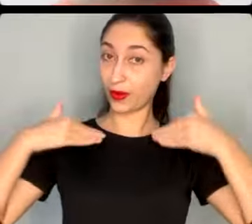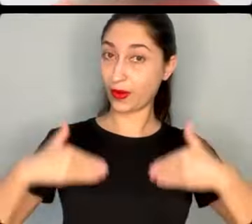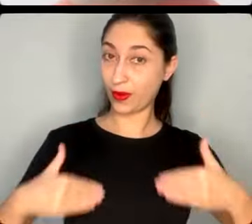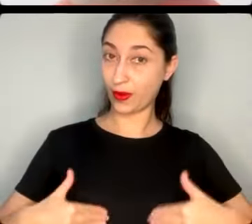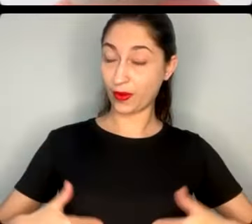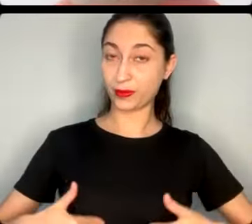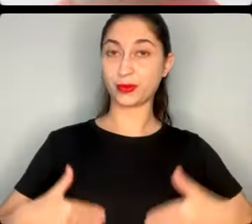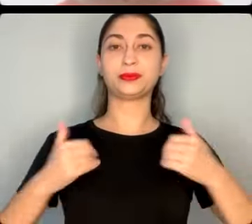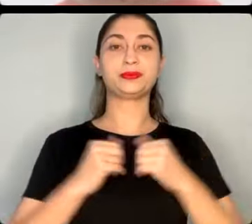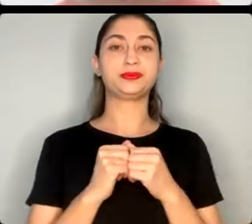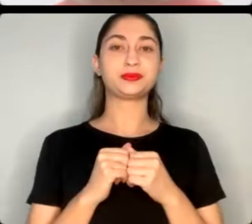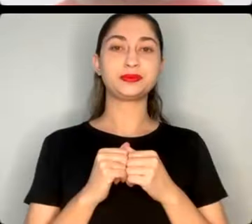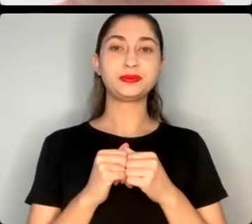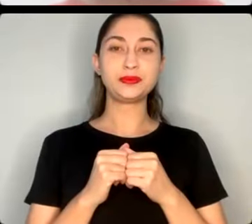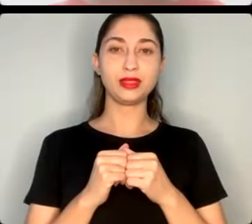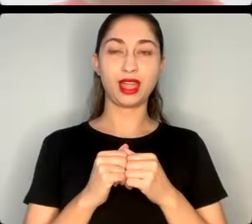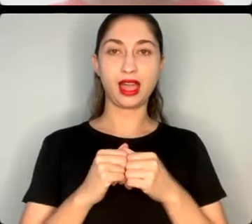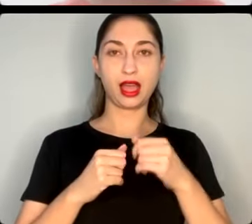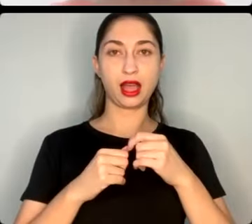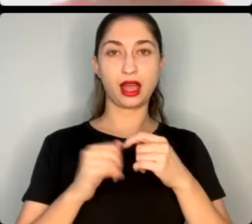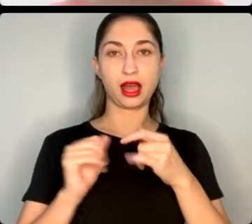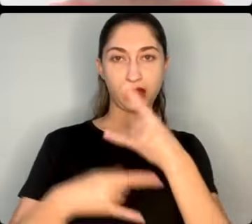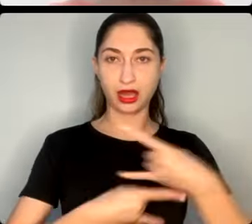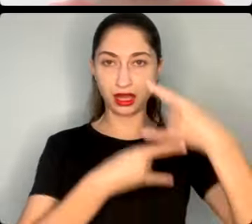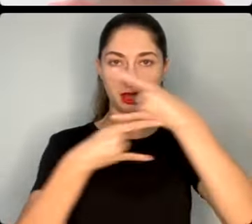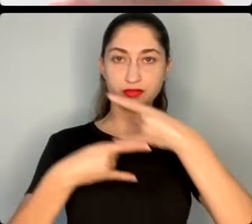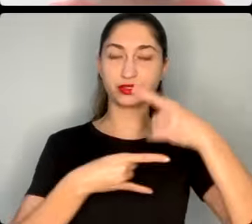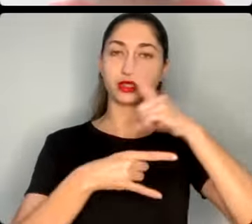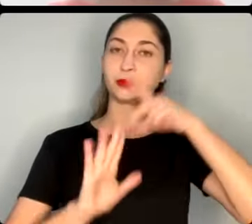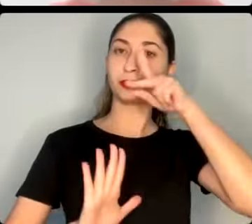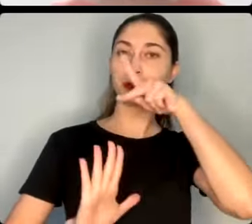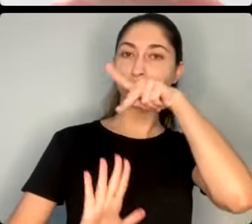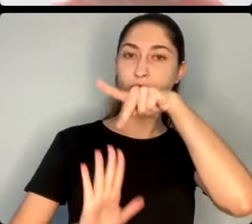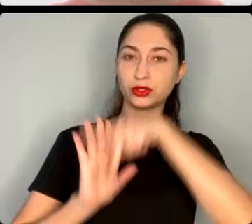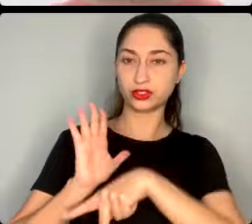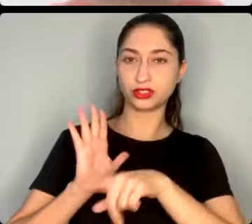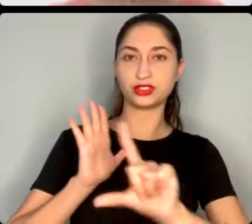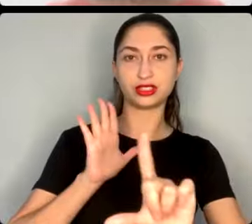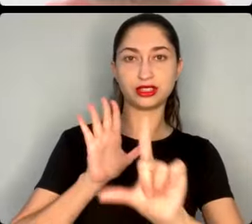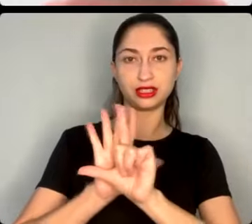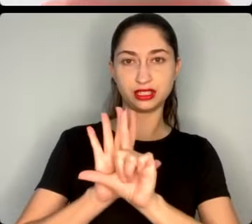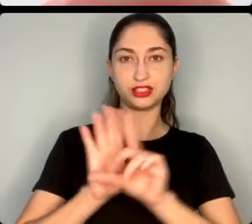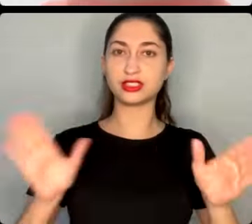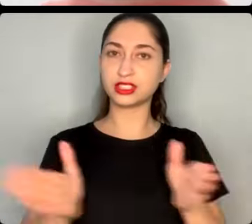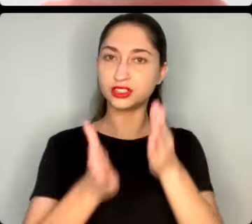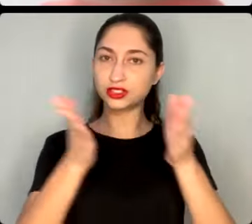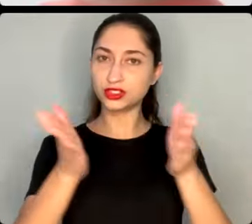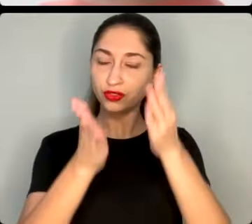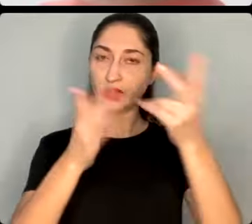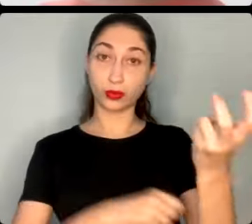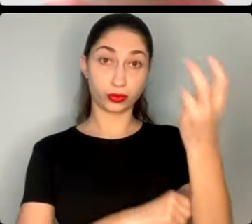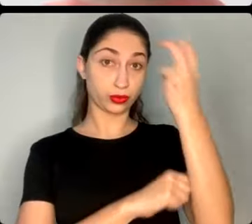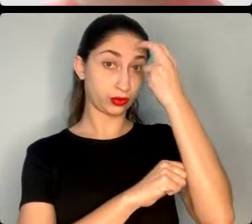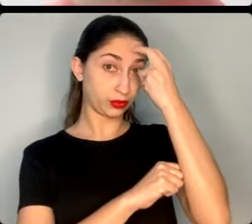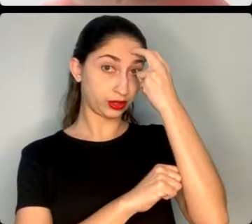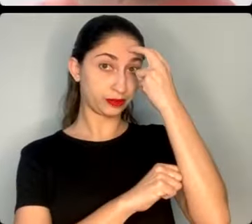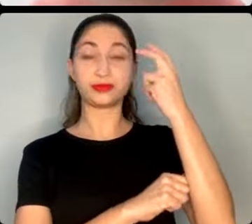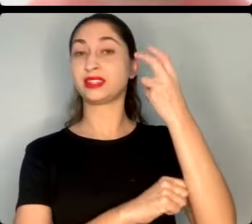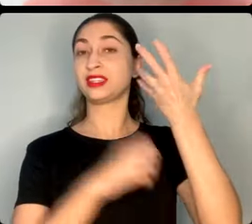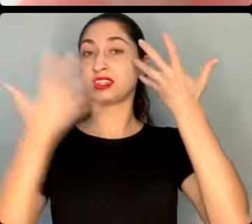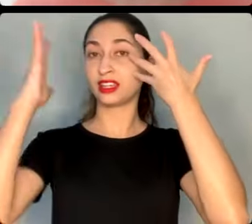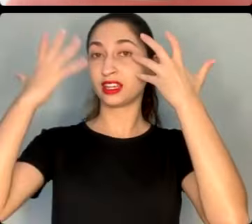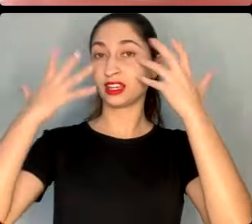ela está relacionada com o projeto da Lei de Incentivo à Cultura e a